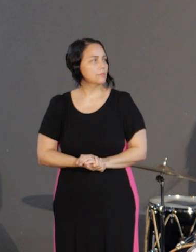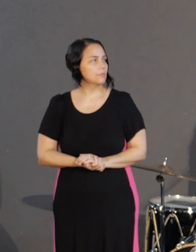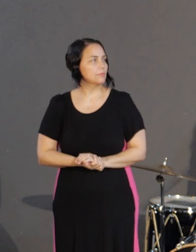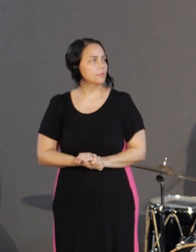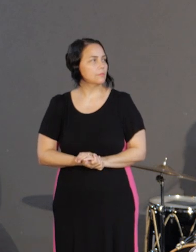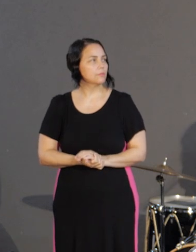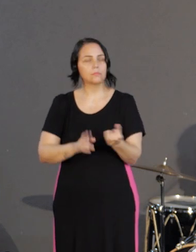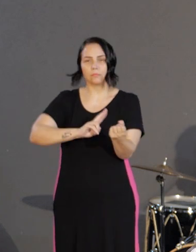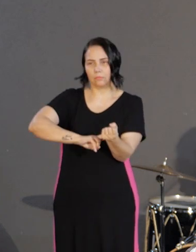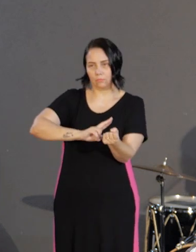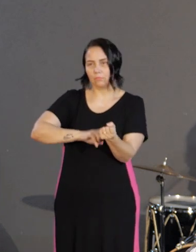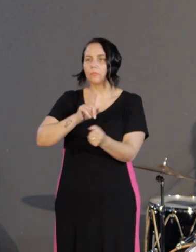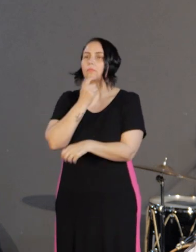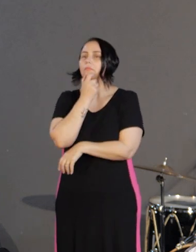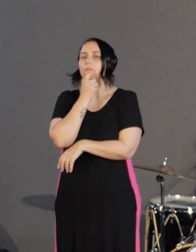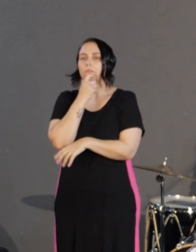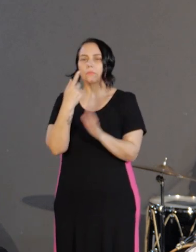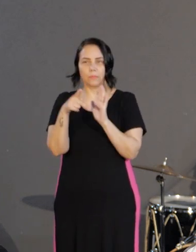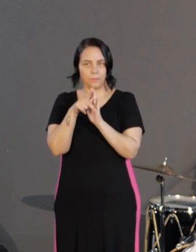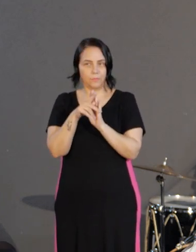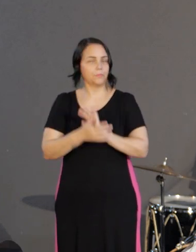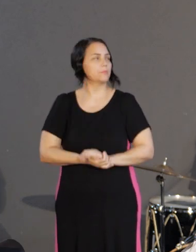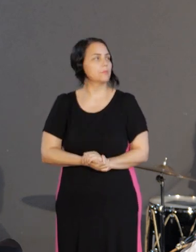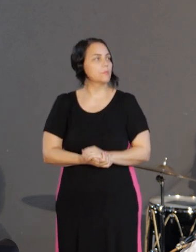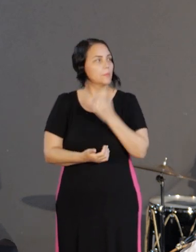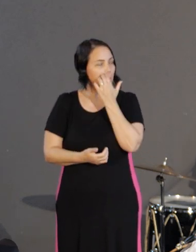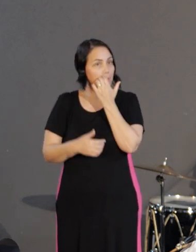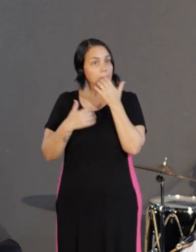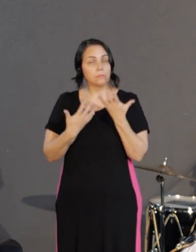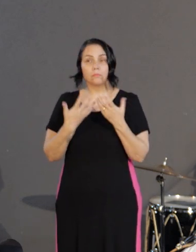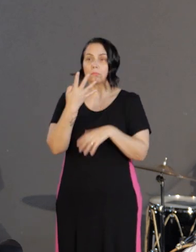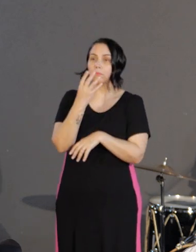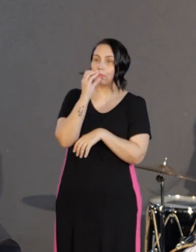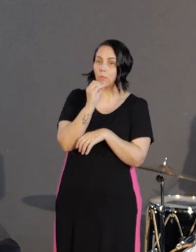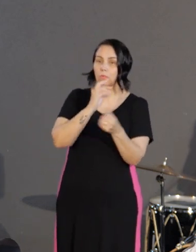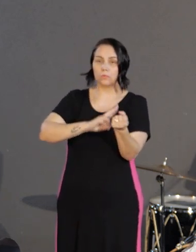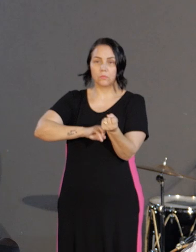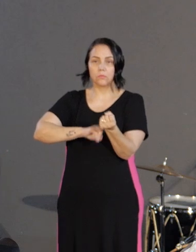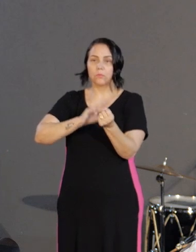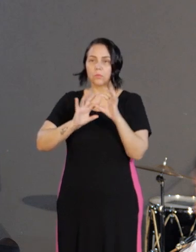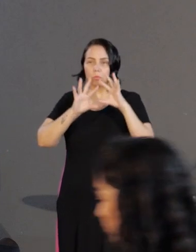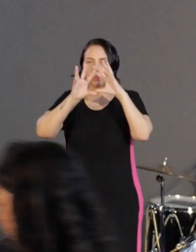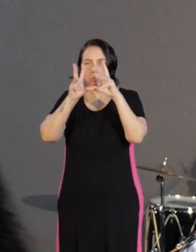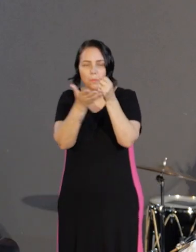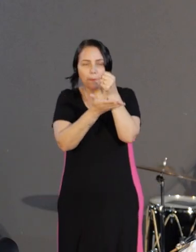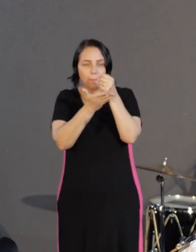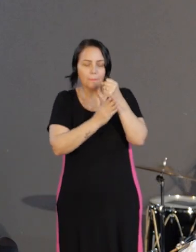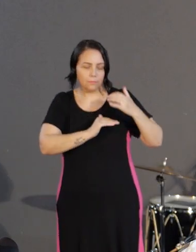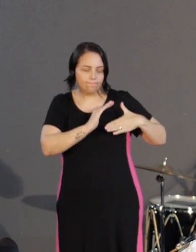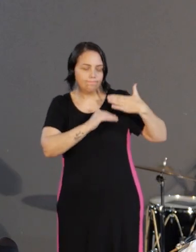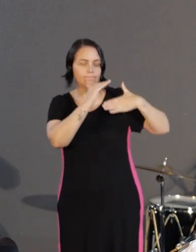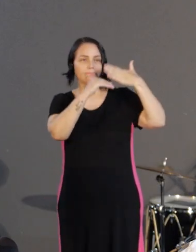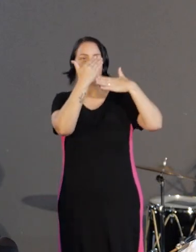da Percussive Art Society, que é a PAS. E nesses 40 rudimentos estão todas as bases que a gente tem que desenvolver